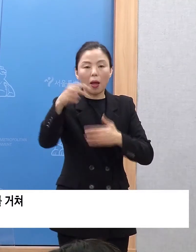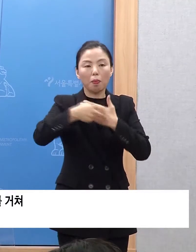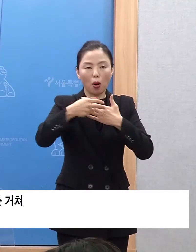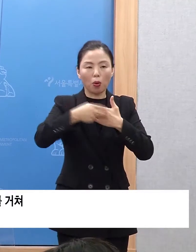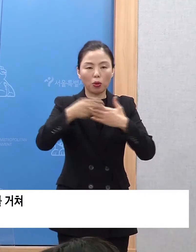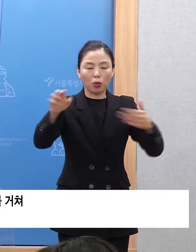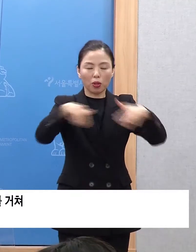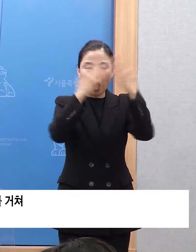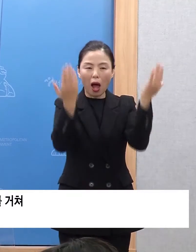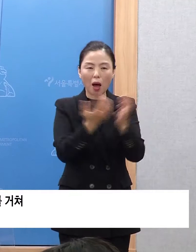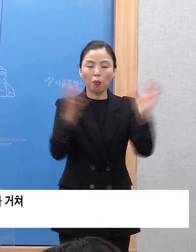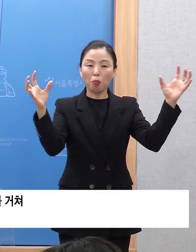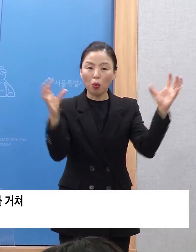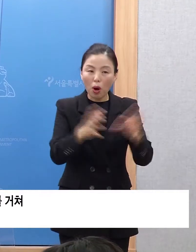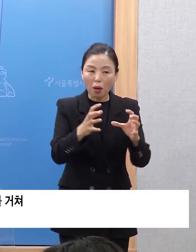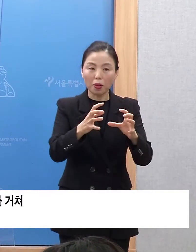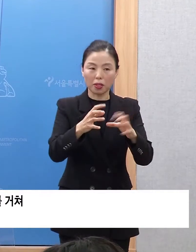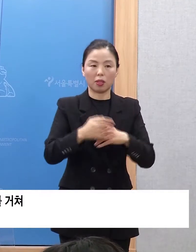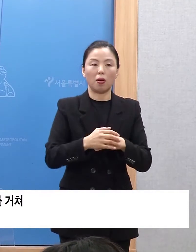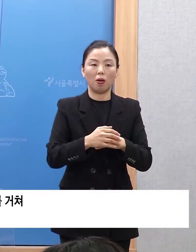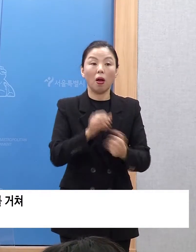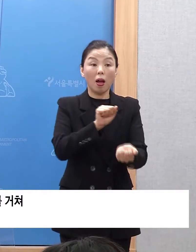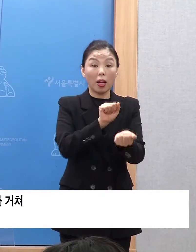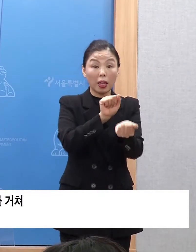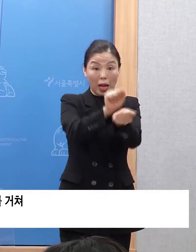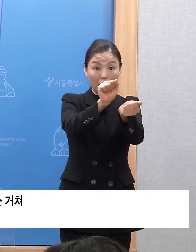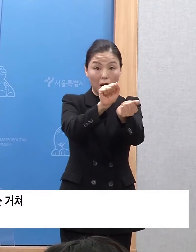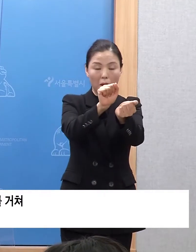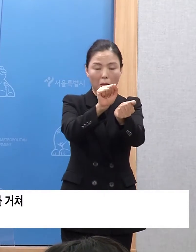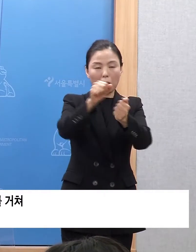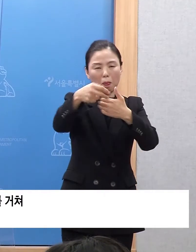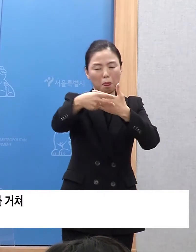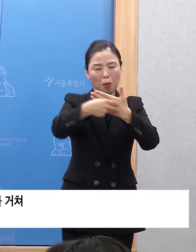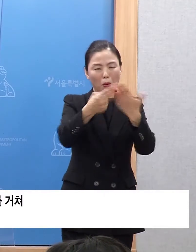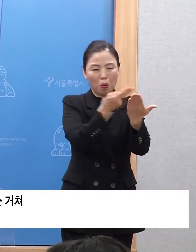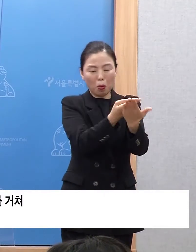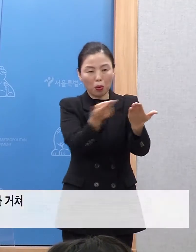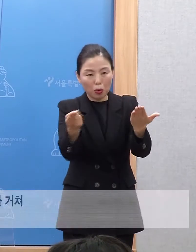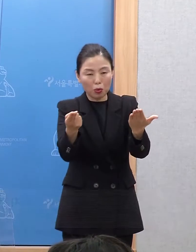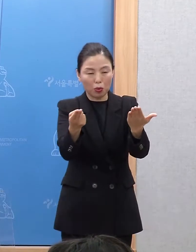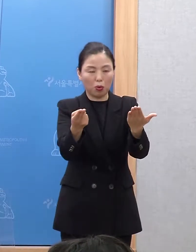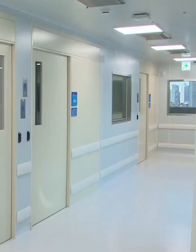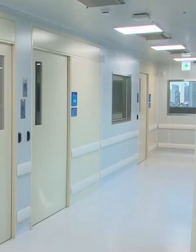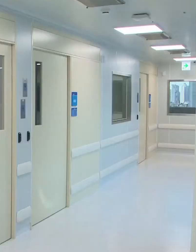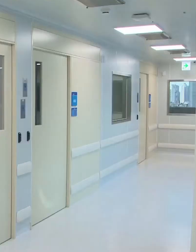많은 병상을 감염병 대응에 사용하도록 하겠습니다.